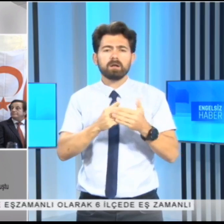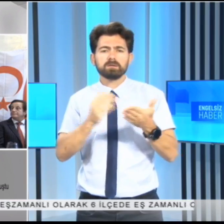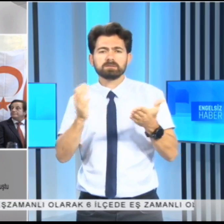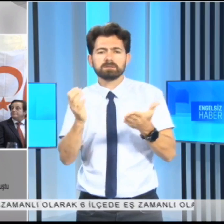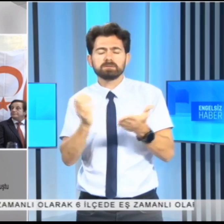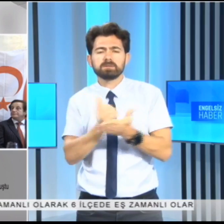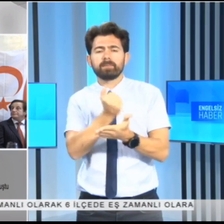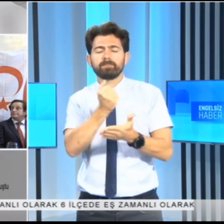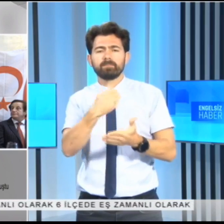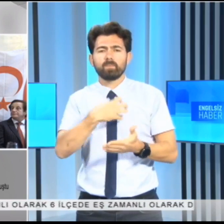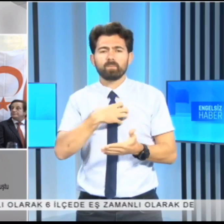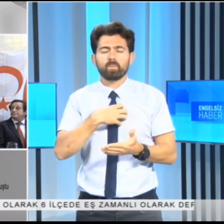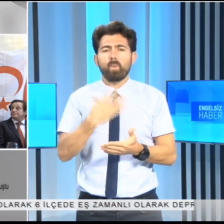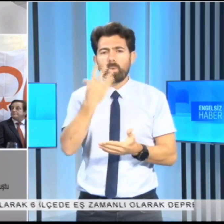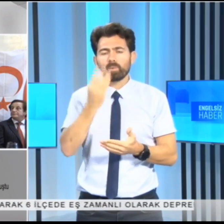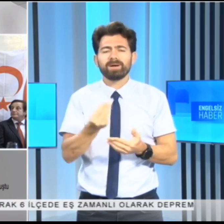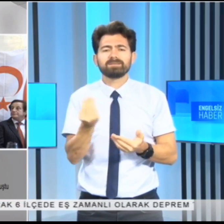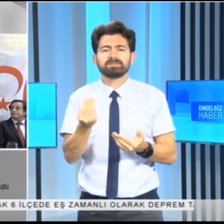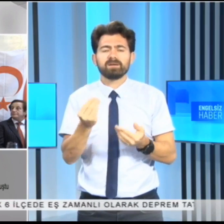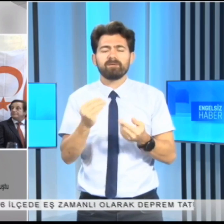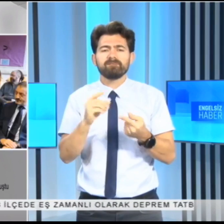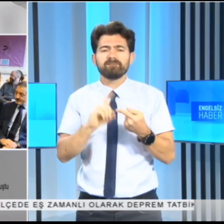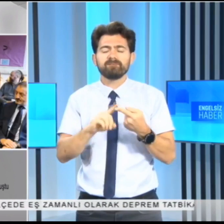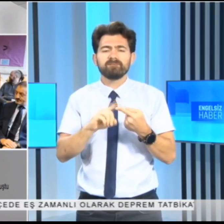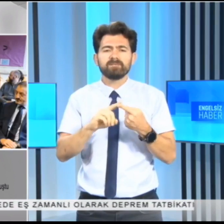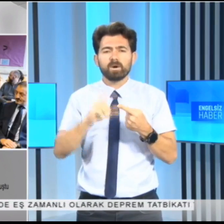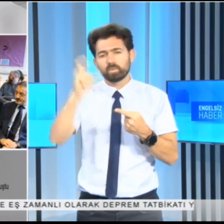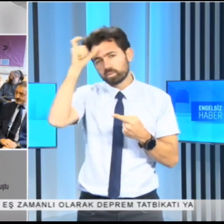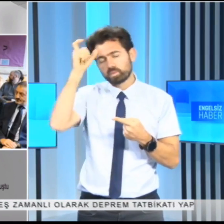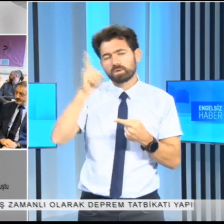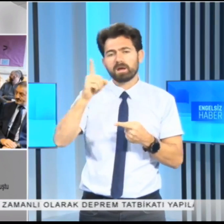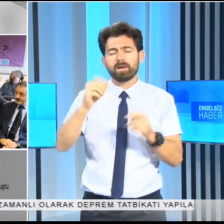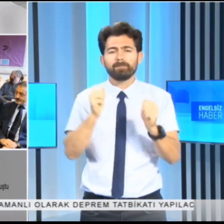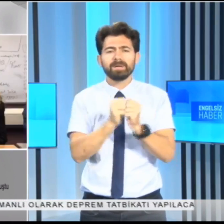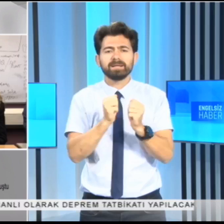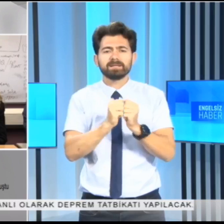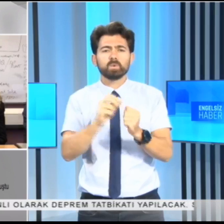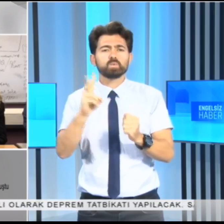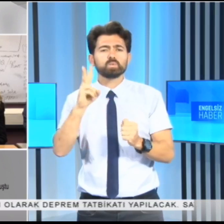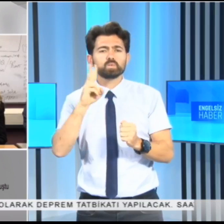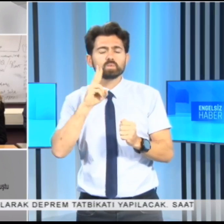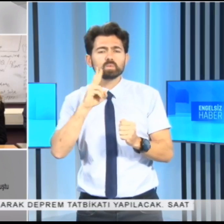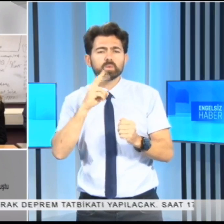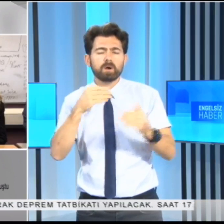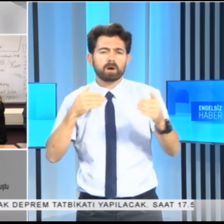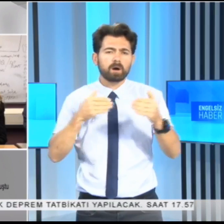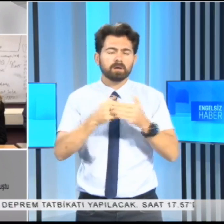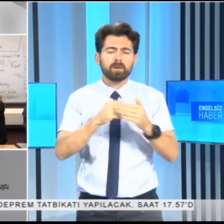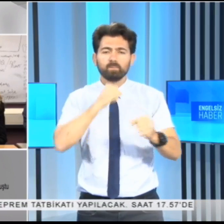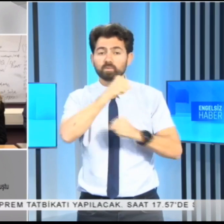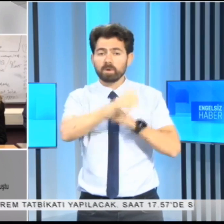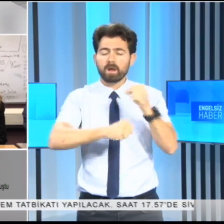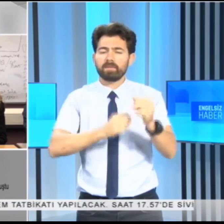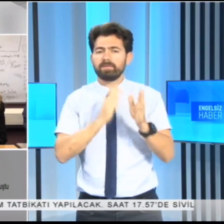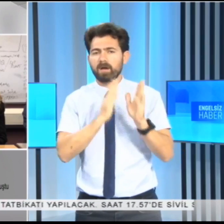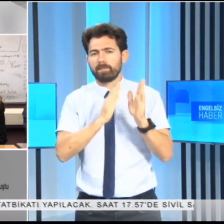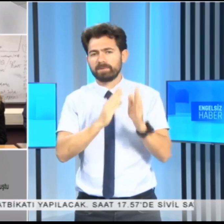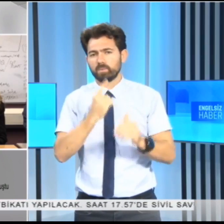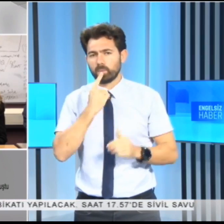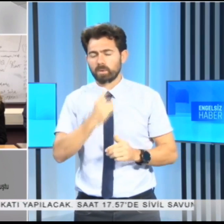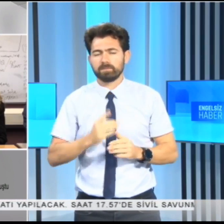çıkılması geliştirilmesi için Türkiye ile birlikte Sonuna kadar mücadele vereceklerini